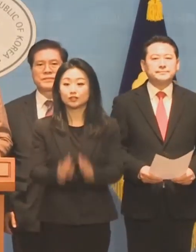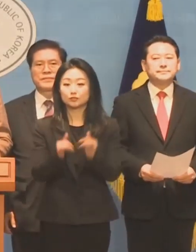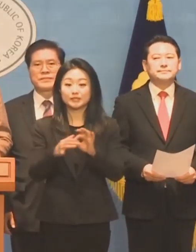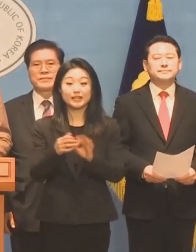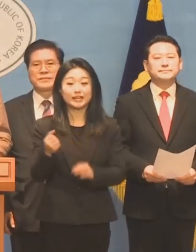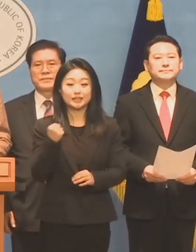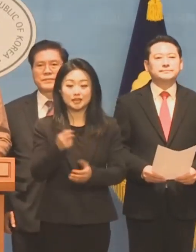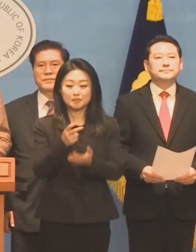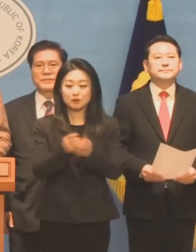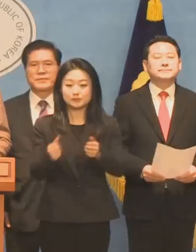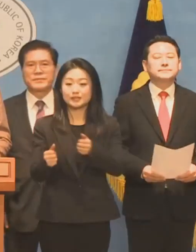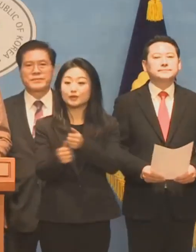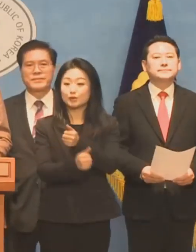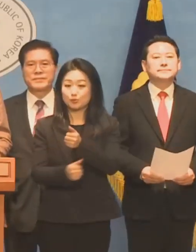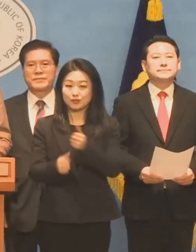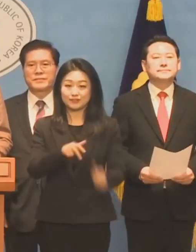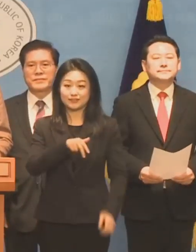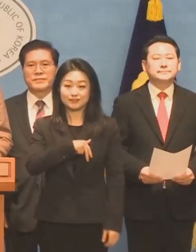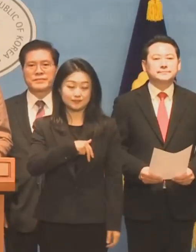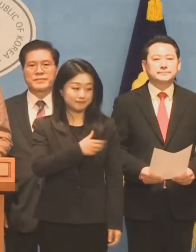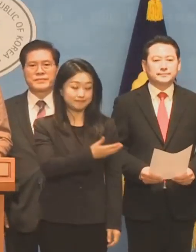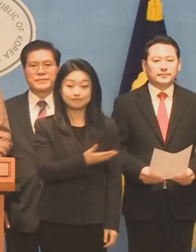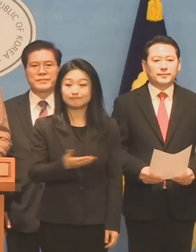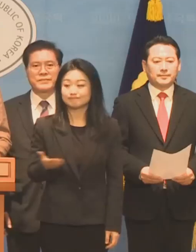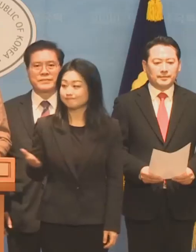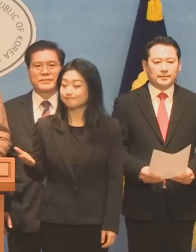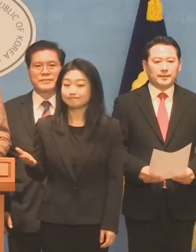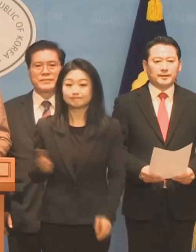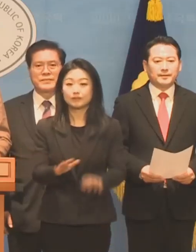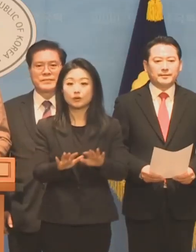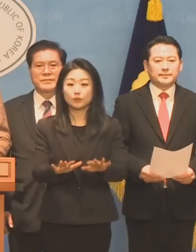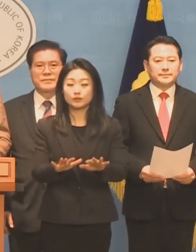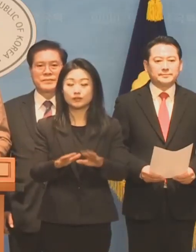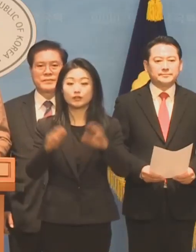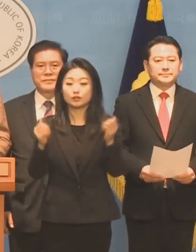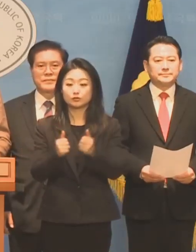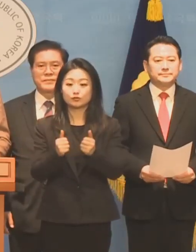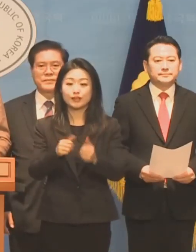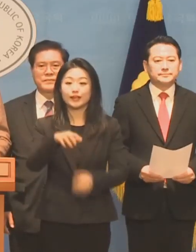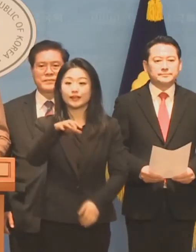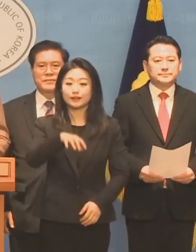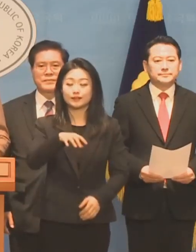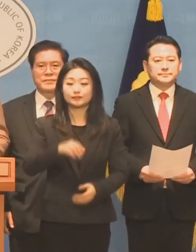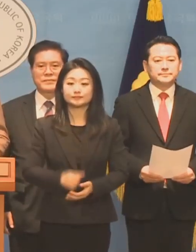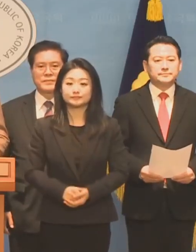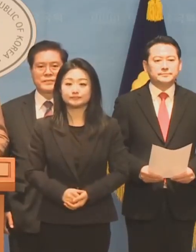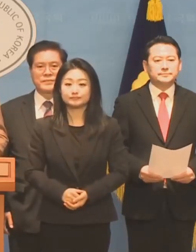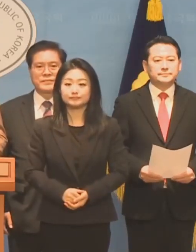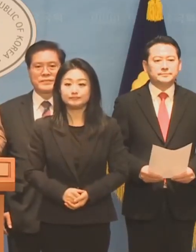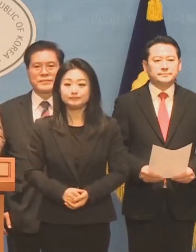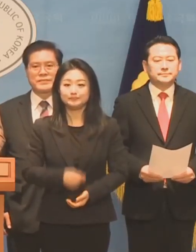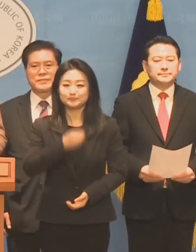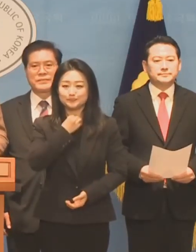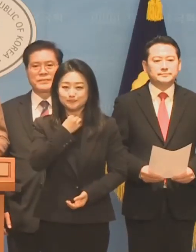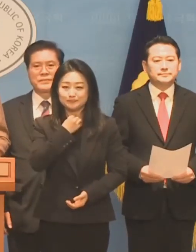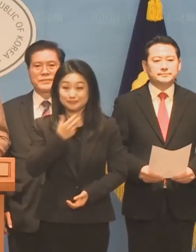국민의힘 법제사법위원 일동입니다. 오늘 국회 다시 하겠습니다.